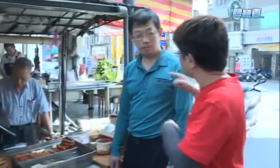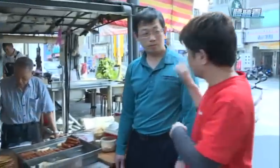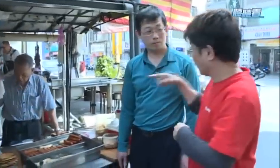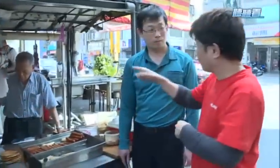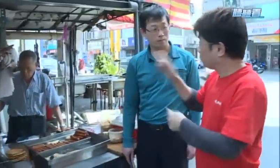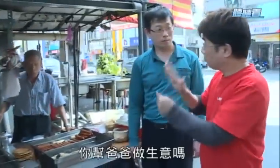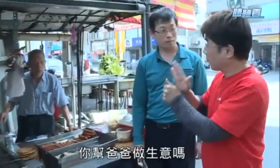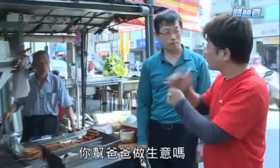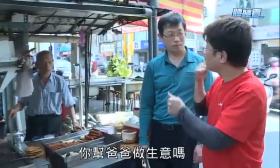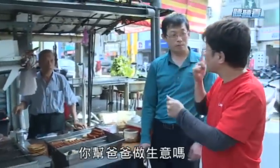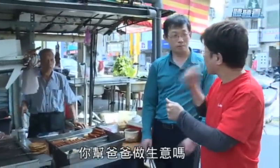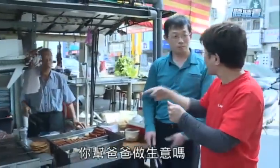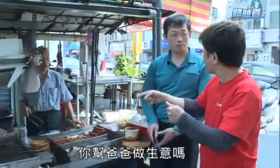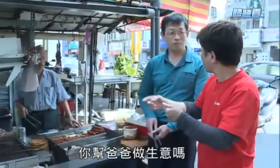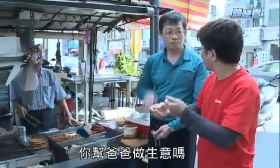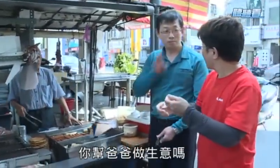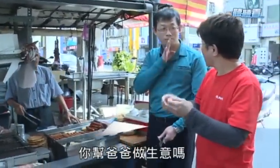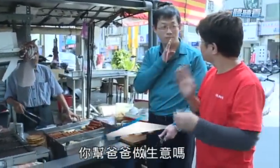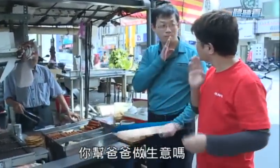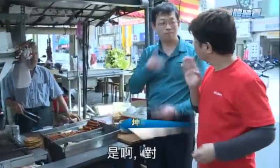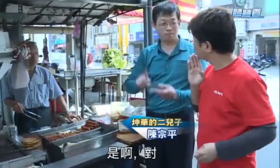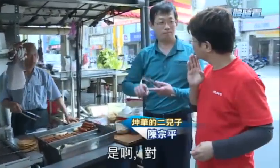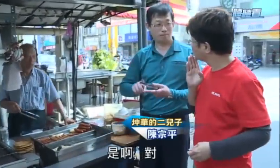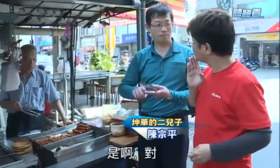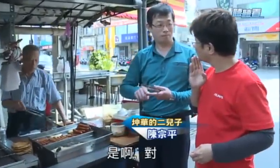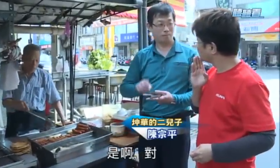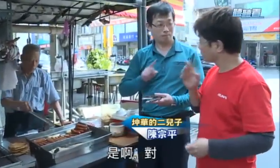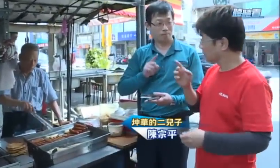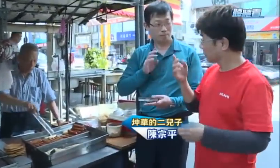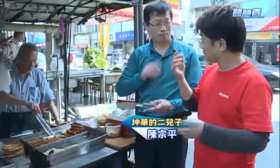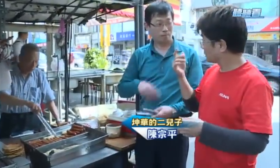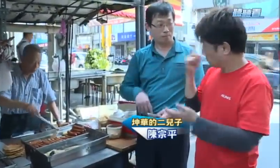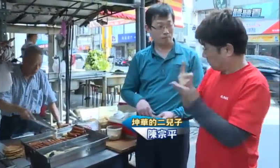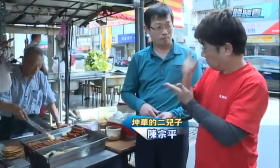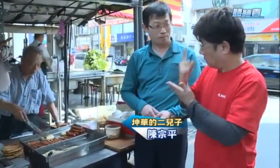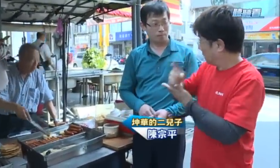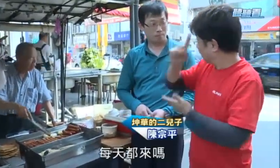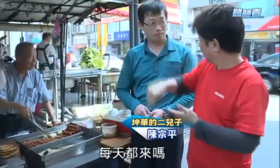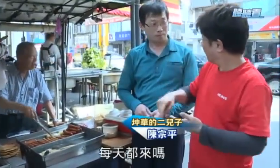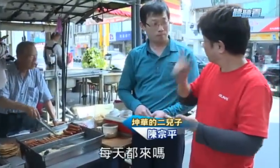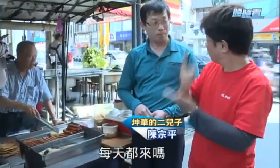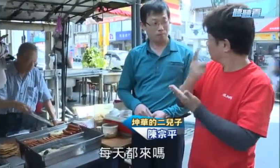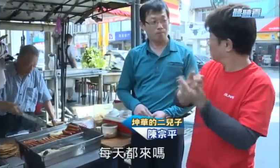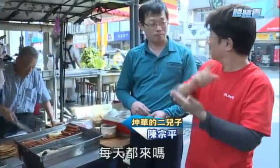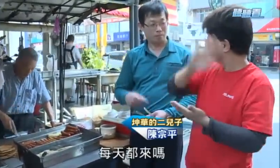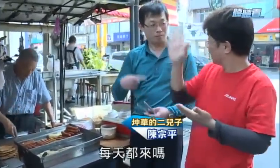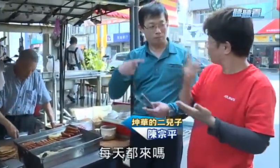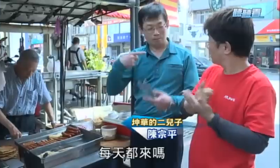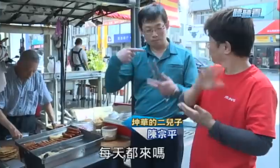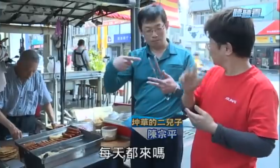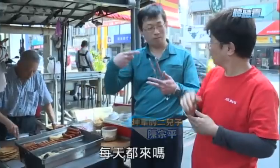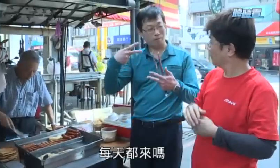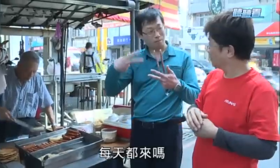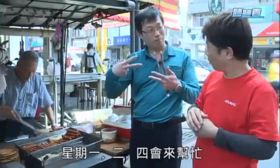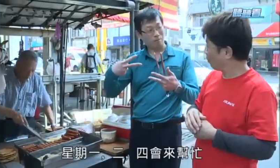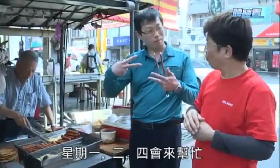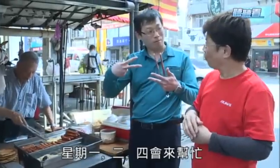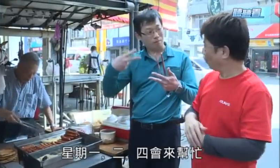了。哎，你帮爸爸做生意吗？ 是啊，对。 啊，每天都来吗？ 星期